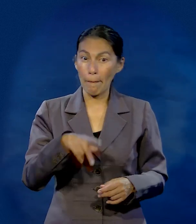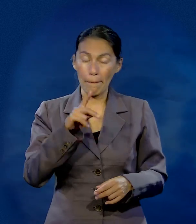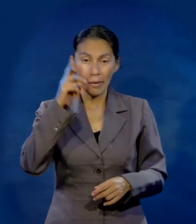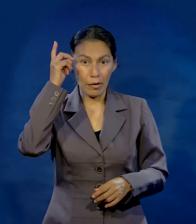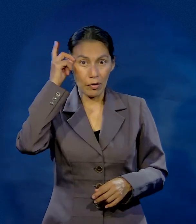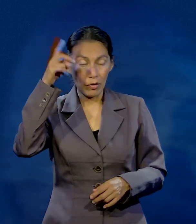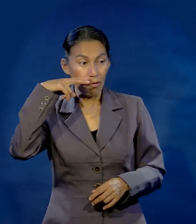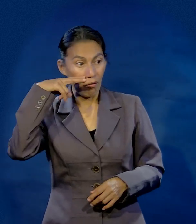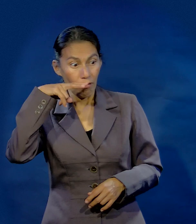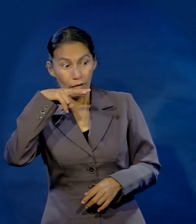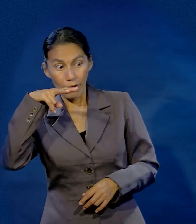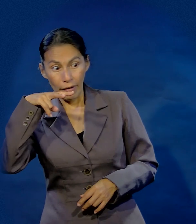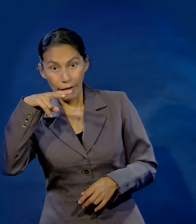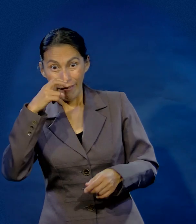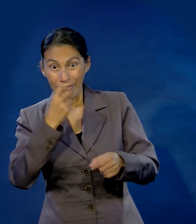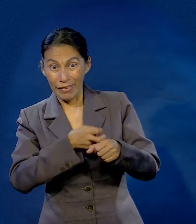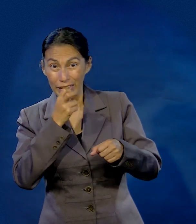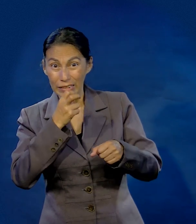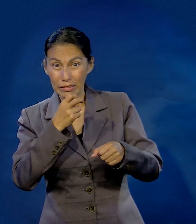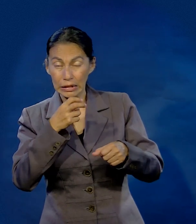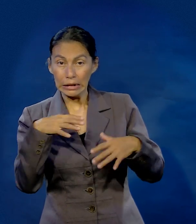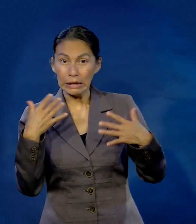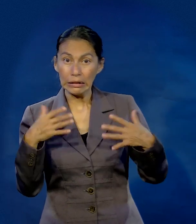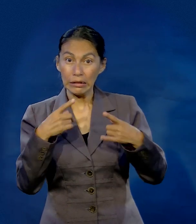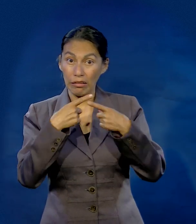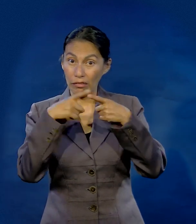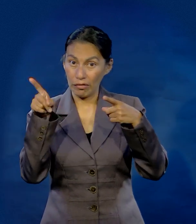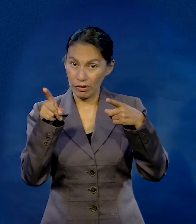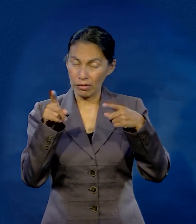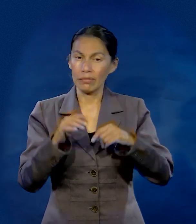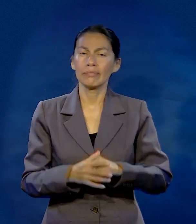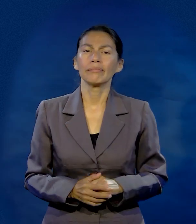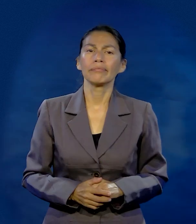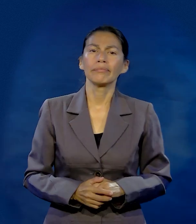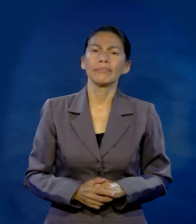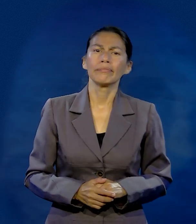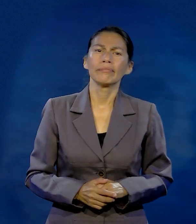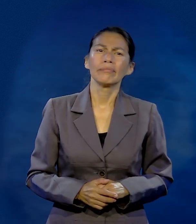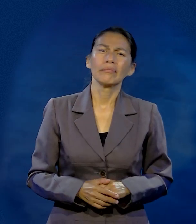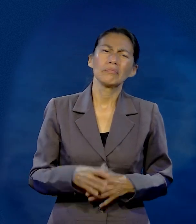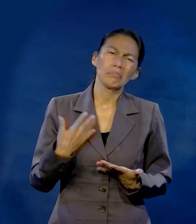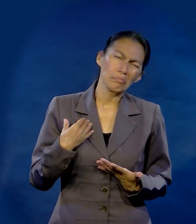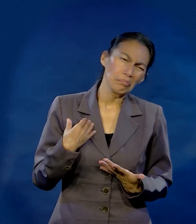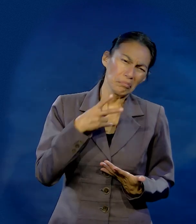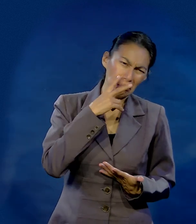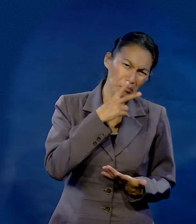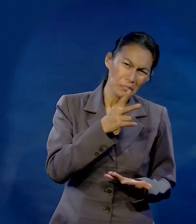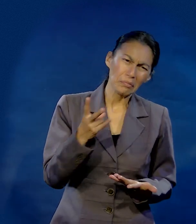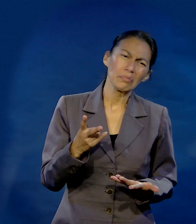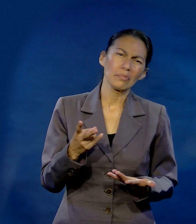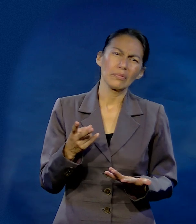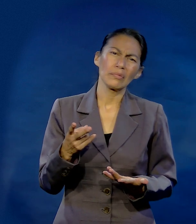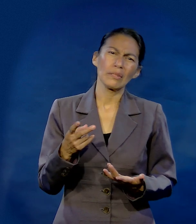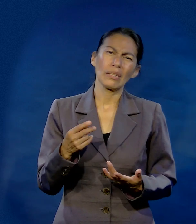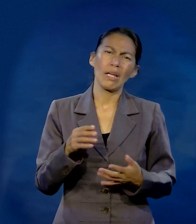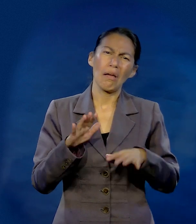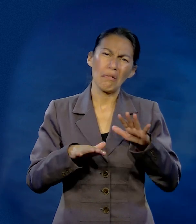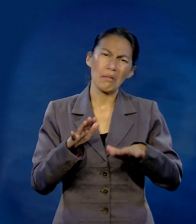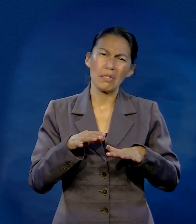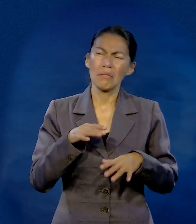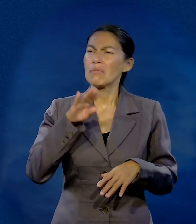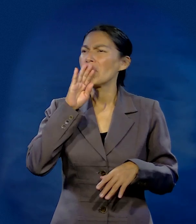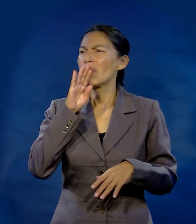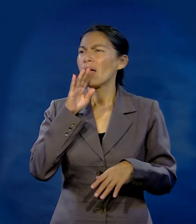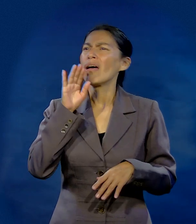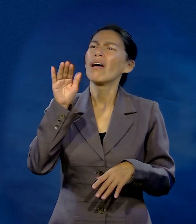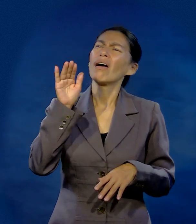pero tenga cuidado ser necio desde la perspectiva humana no es lo mismo que ser necio desde la perspectiva